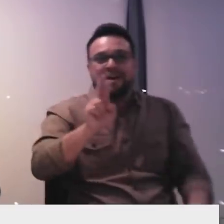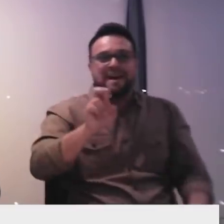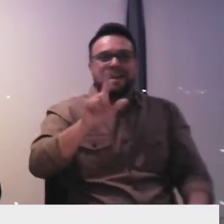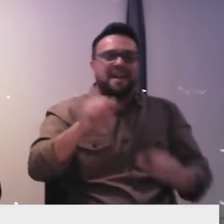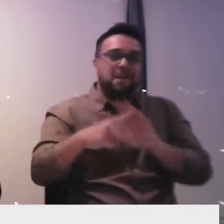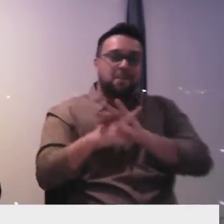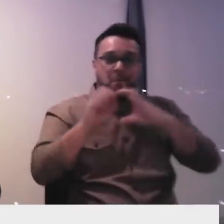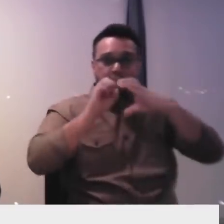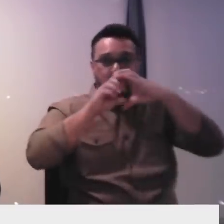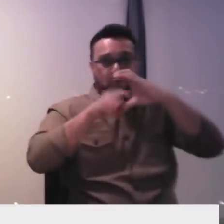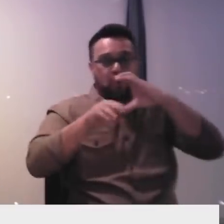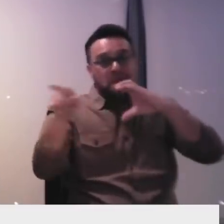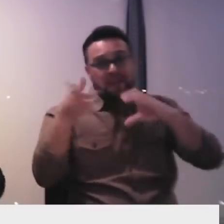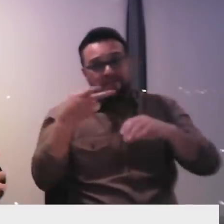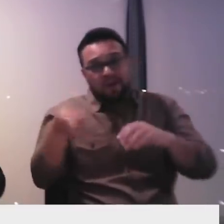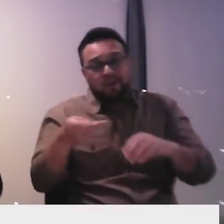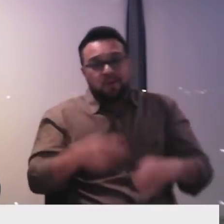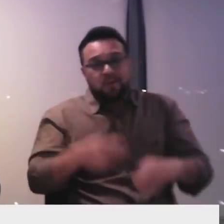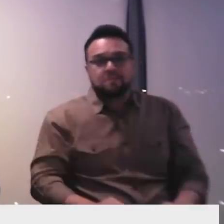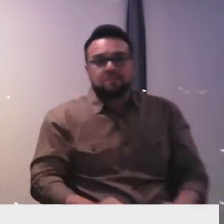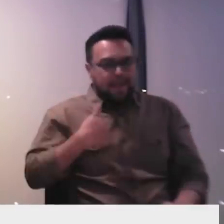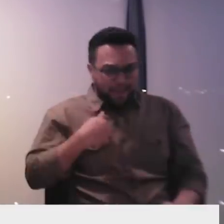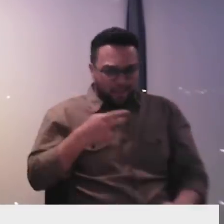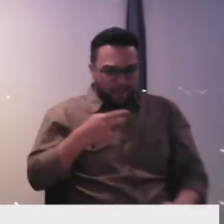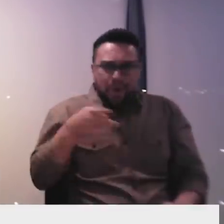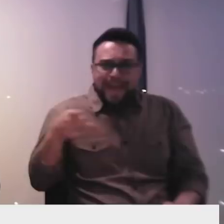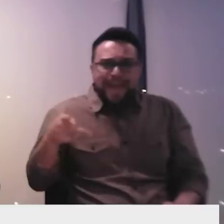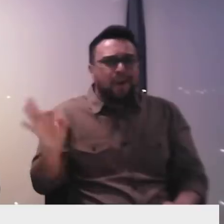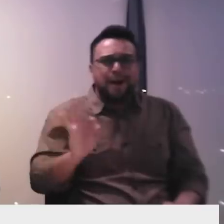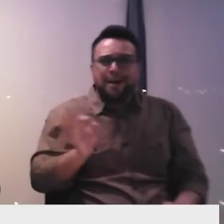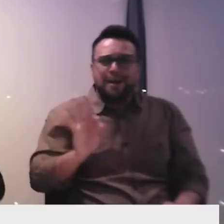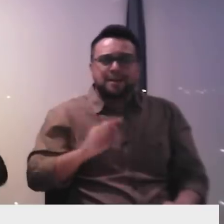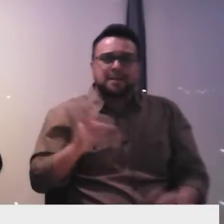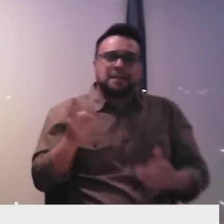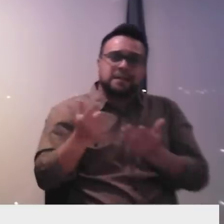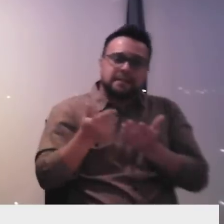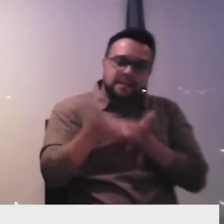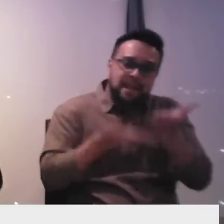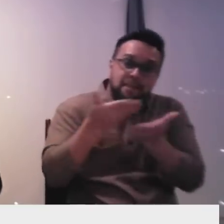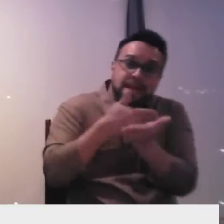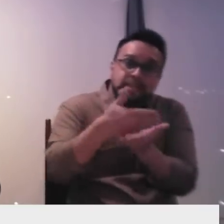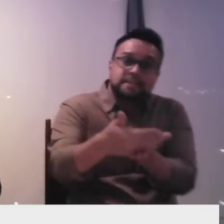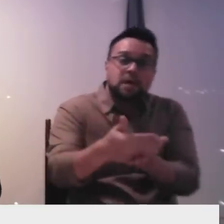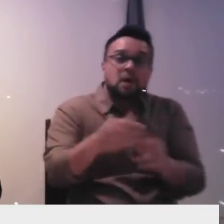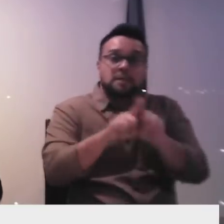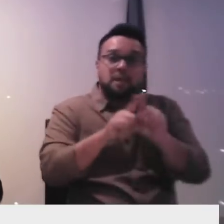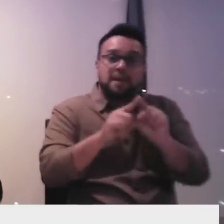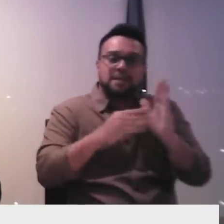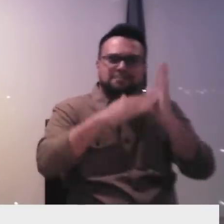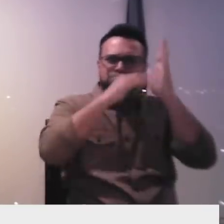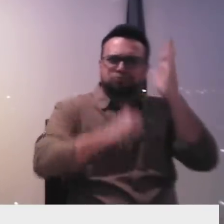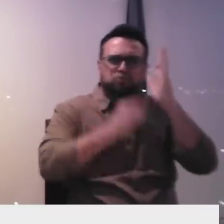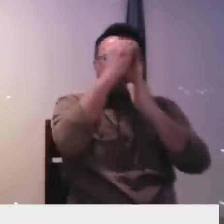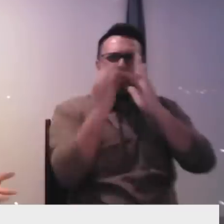Globo, né? Não errei nenhuma um tratamento inicial lá atrás. Quando eu reduzi a zero o imposto federal